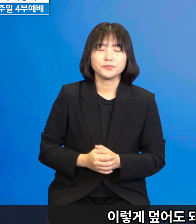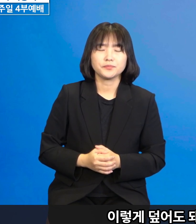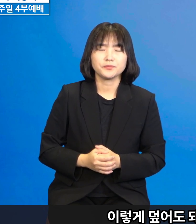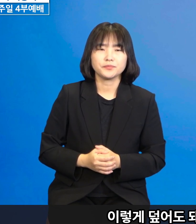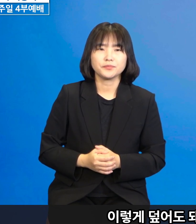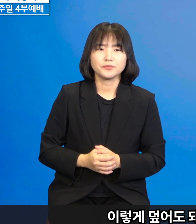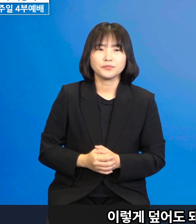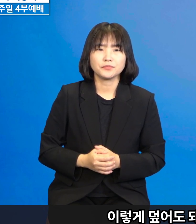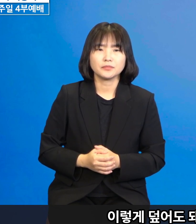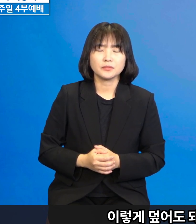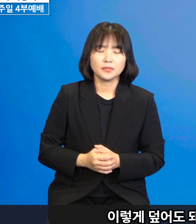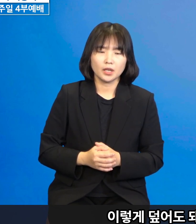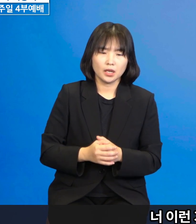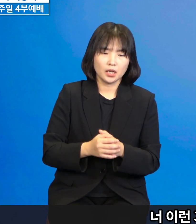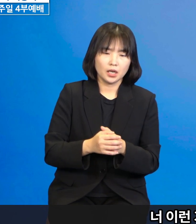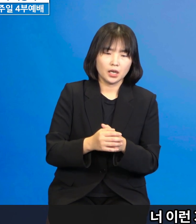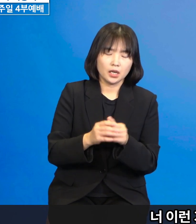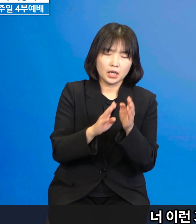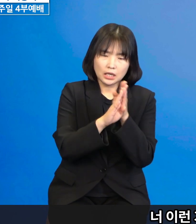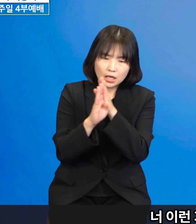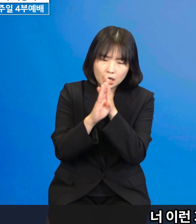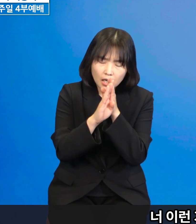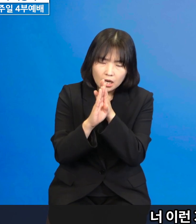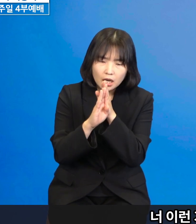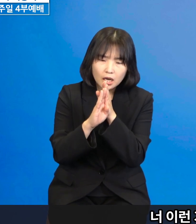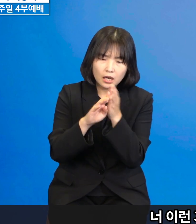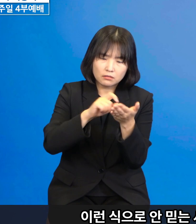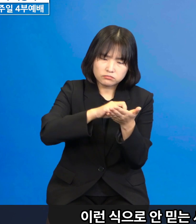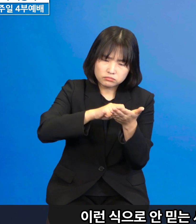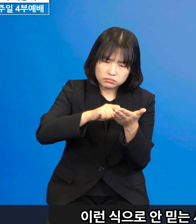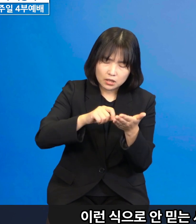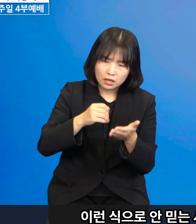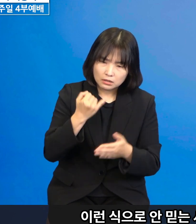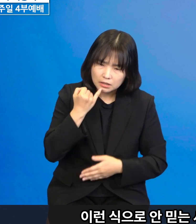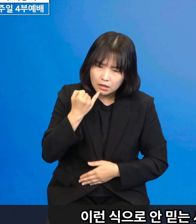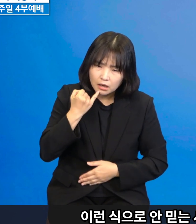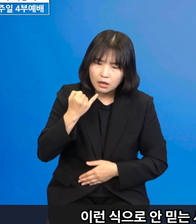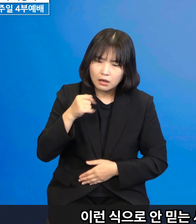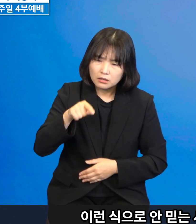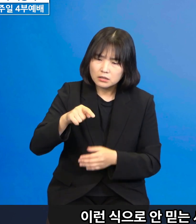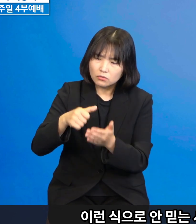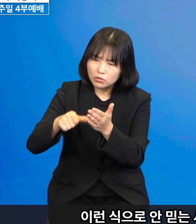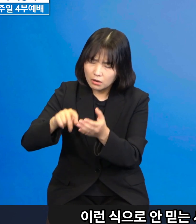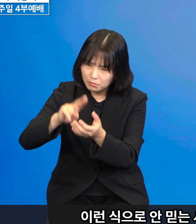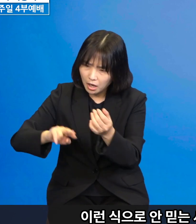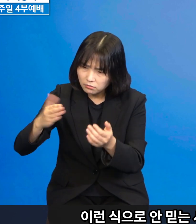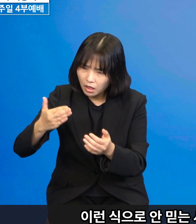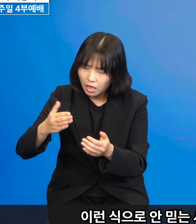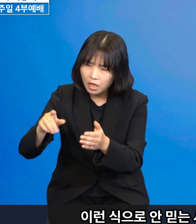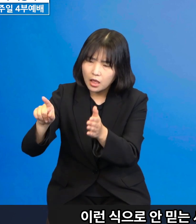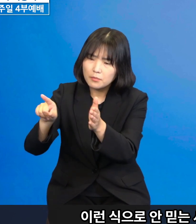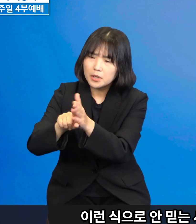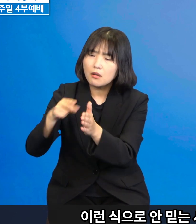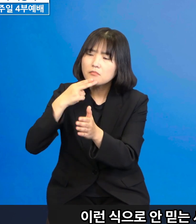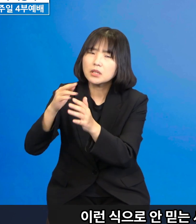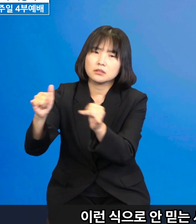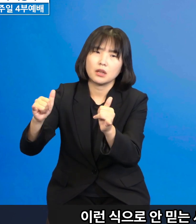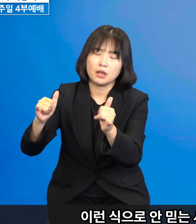돼? 이중장보 써도 돼? 너 이렇게 이런 거 팔아도 돼? 뭐 이런 식으로 안 믿는 사람이 걱정할